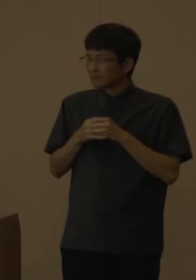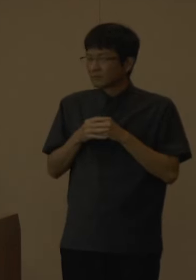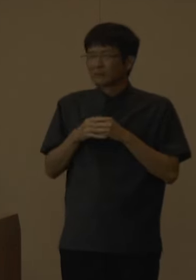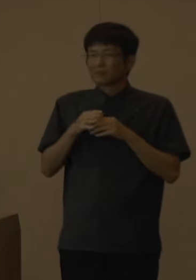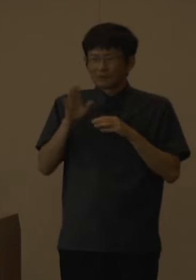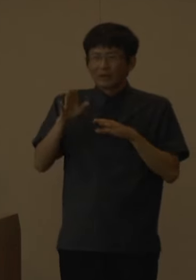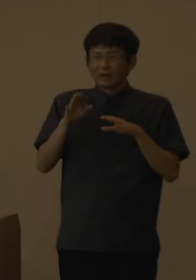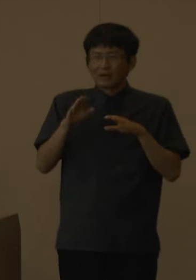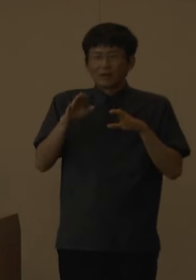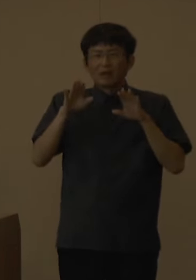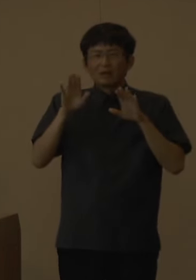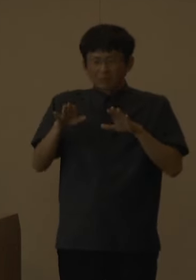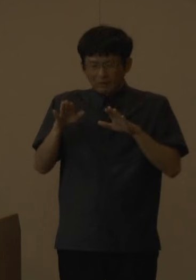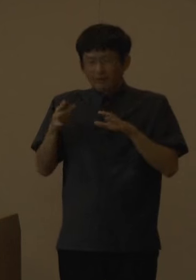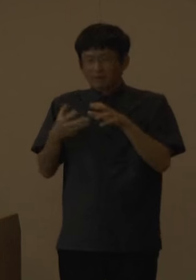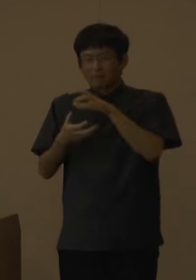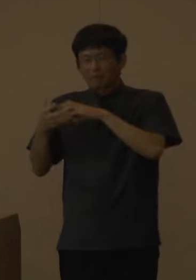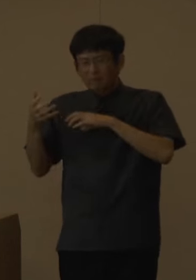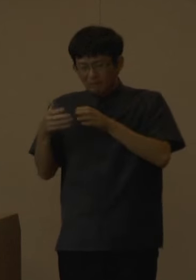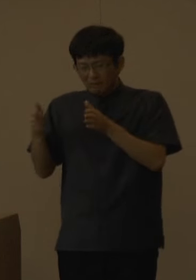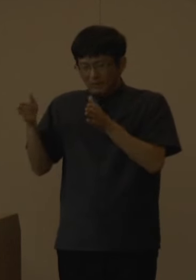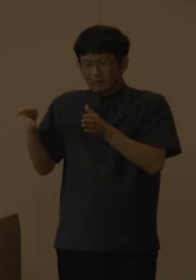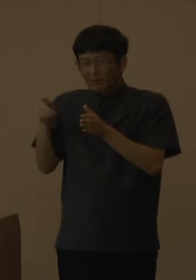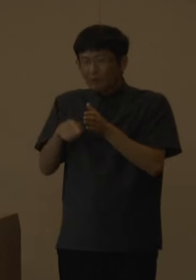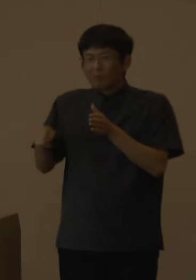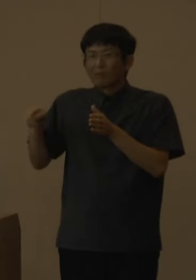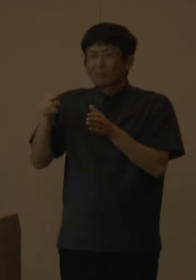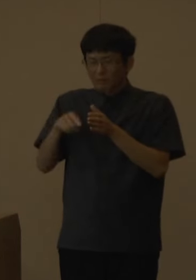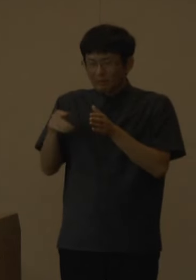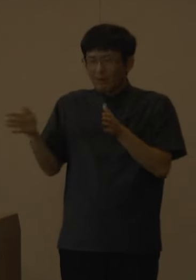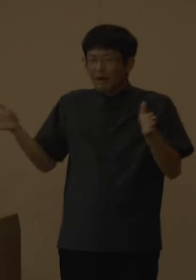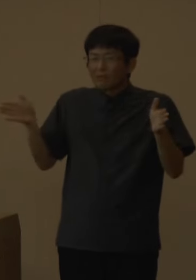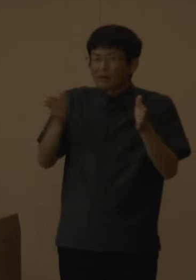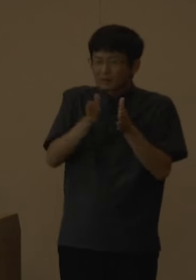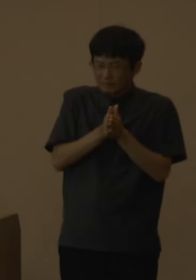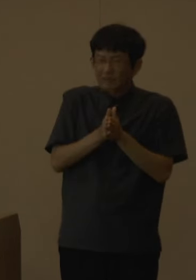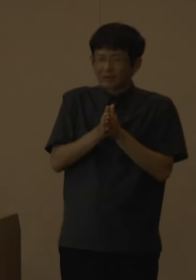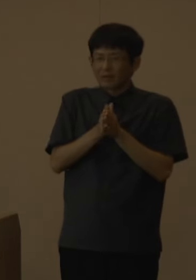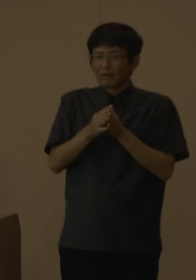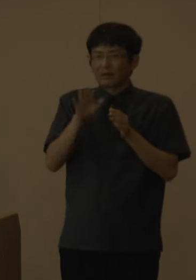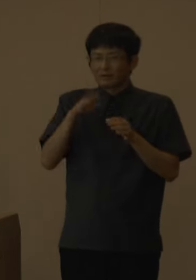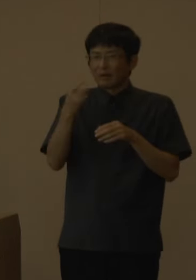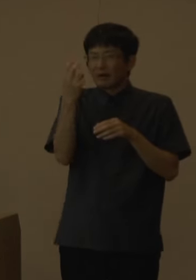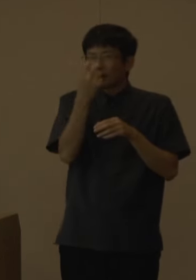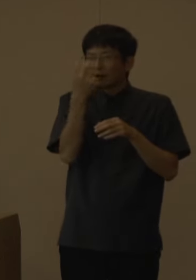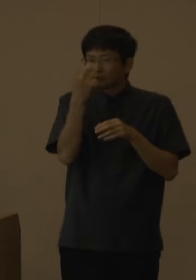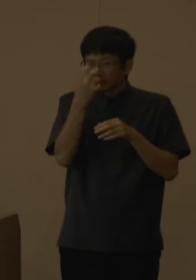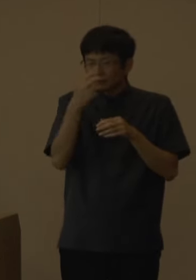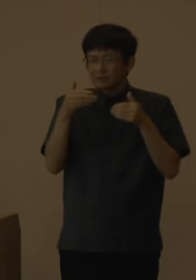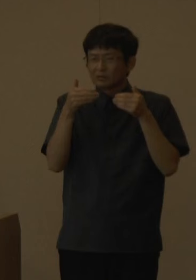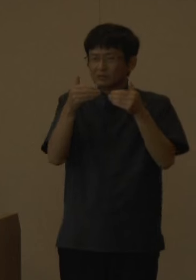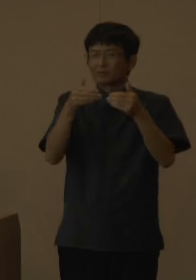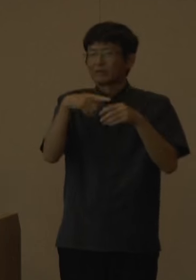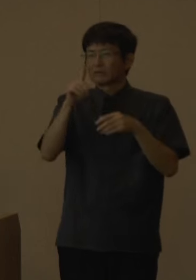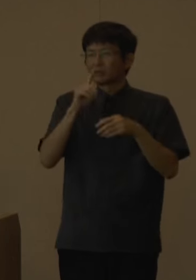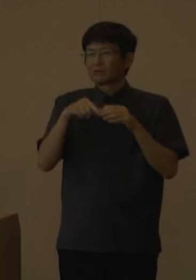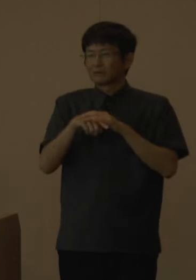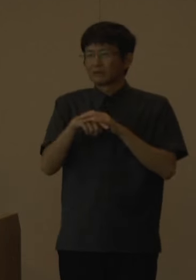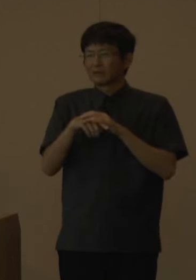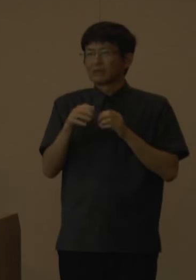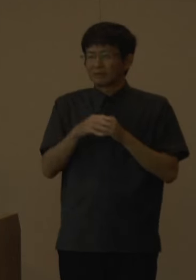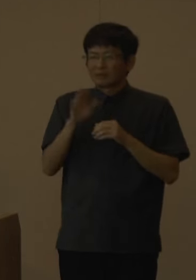今までのものに関する被害についても合わせて確認していくということでございます。 現